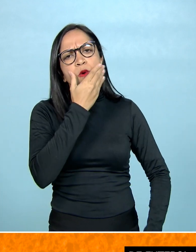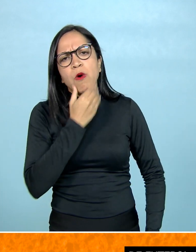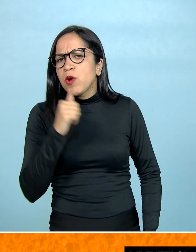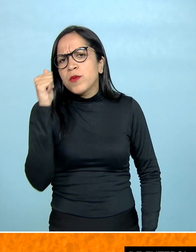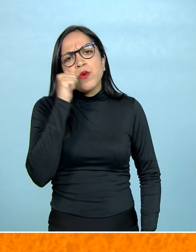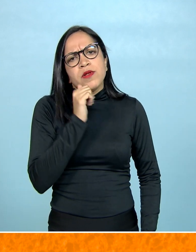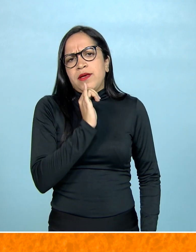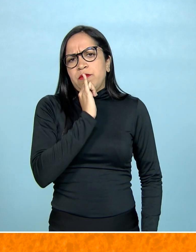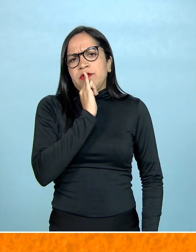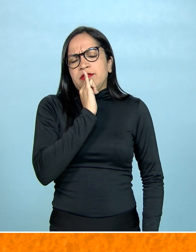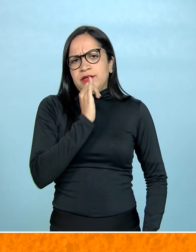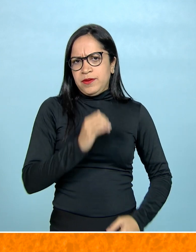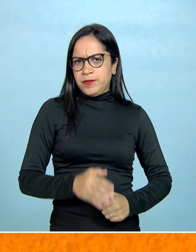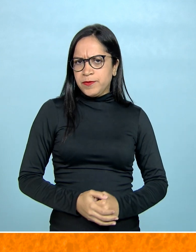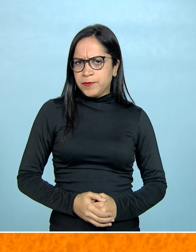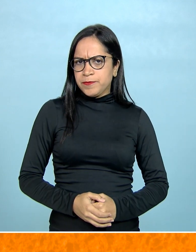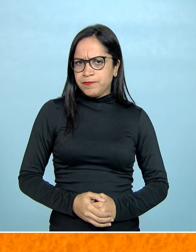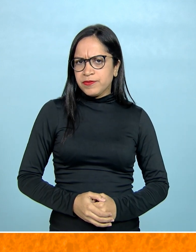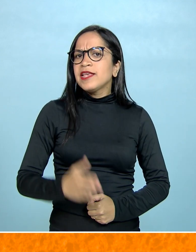exemplo.